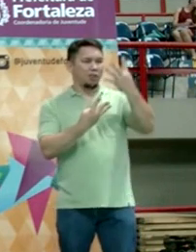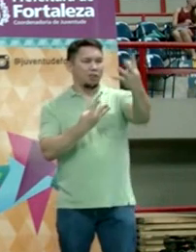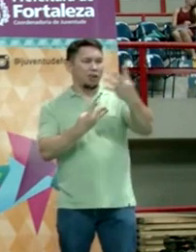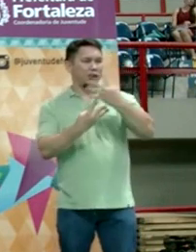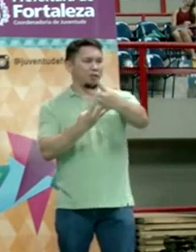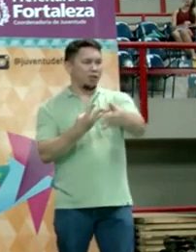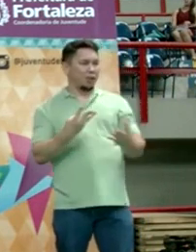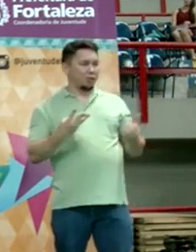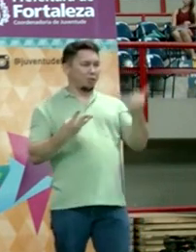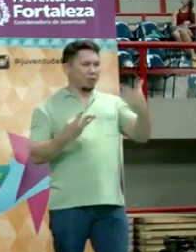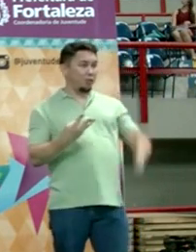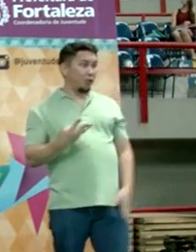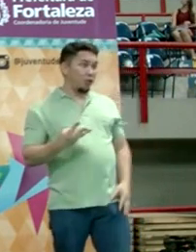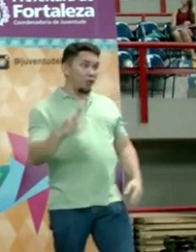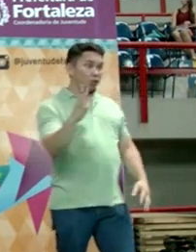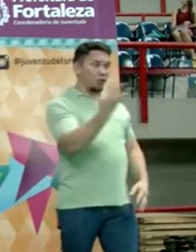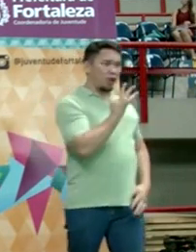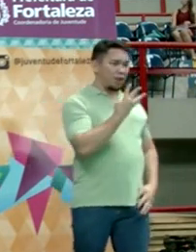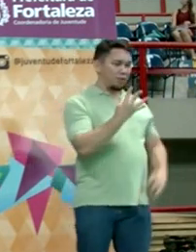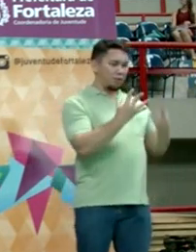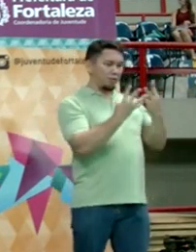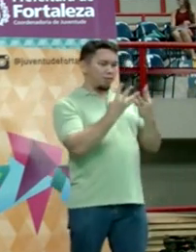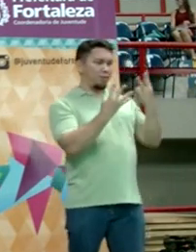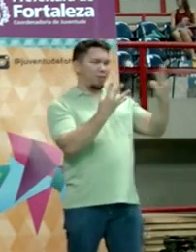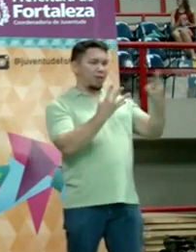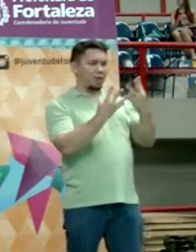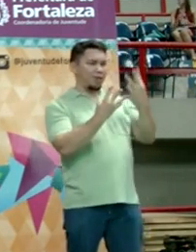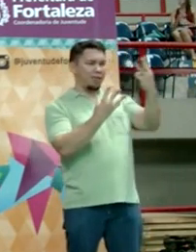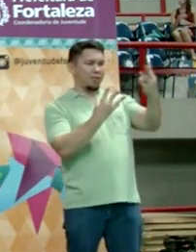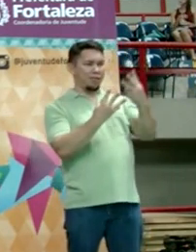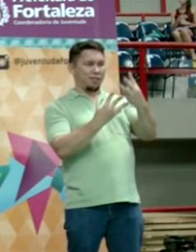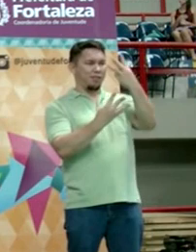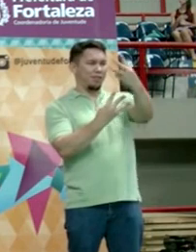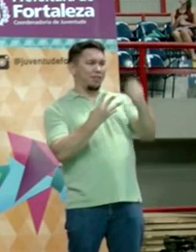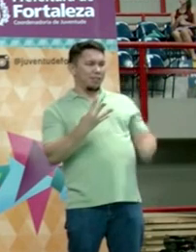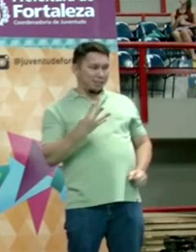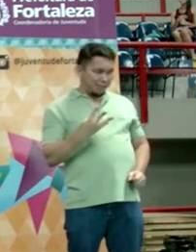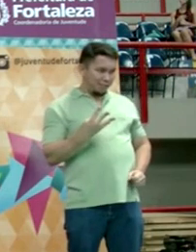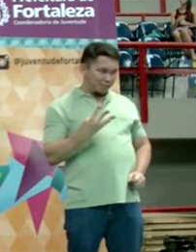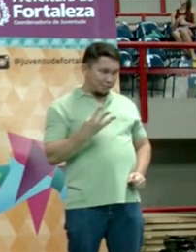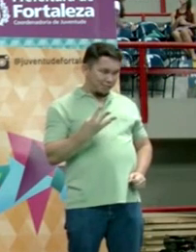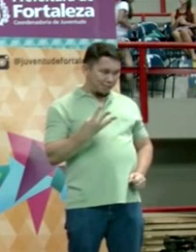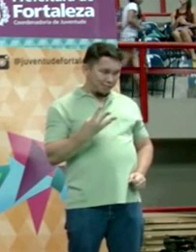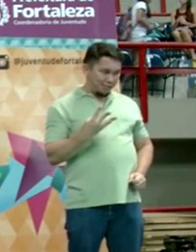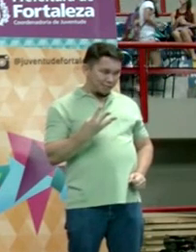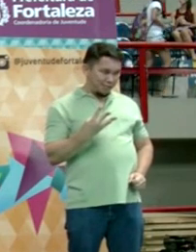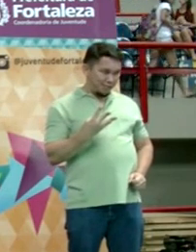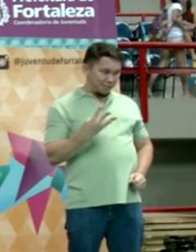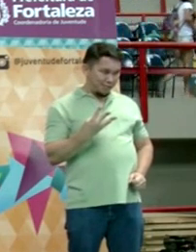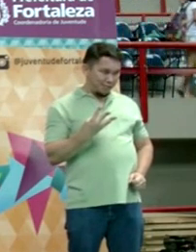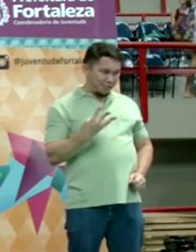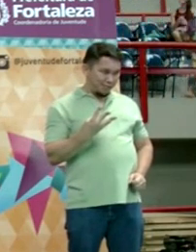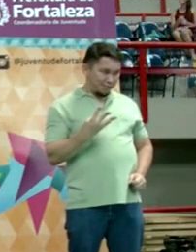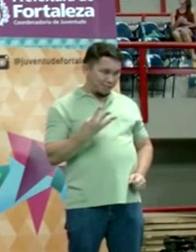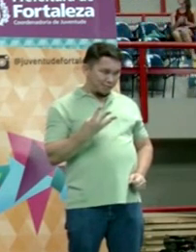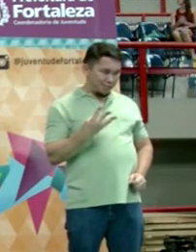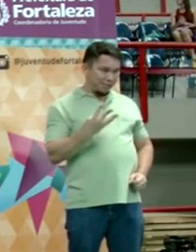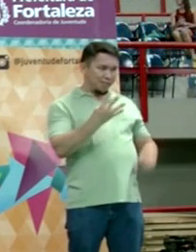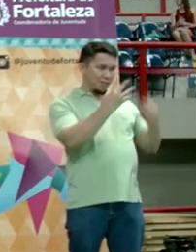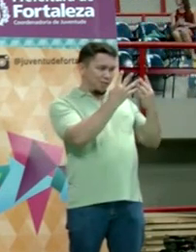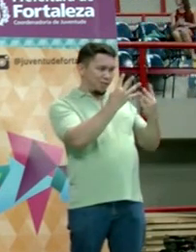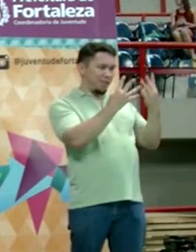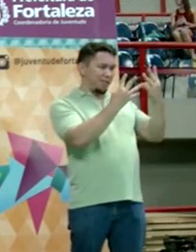pessoas, 3 bolinhas para cada um. Se forem 12 pessoas, 3 bolinhas para cada um. Ou se forem